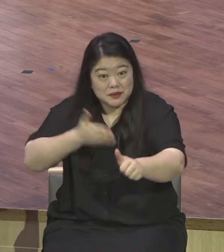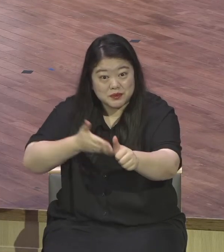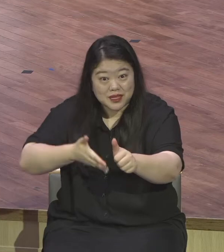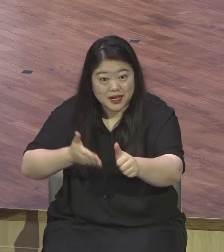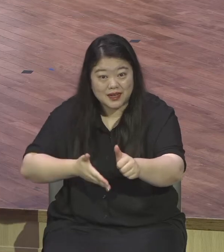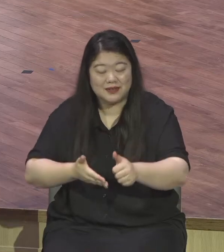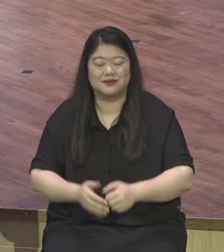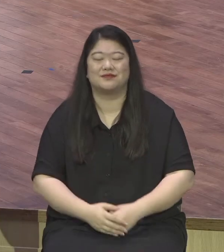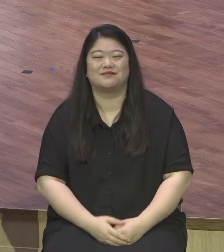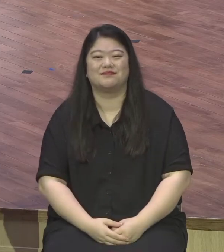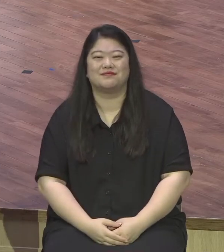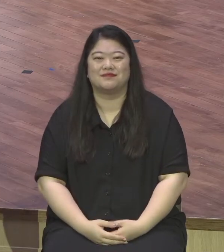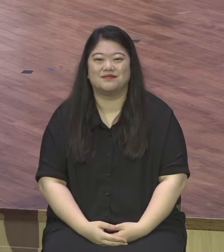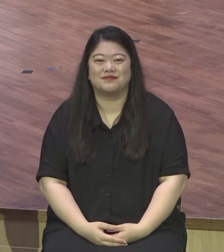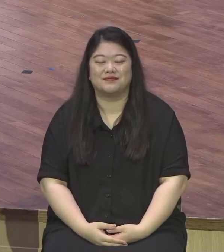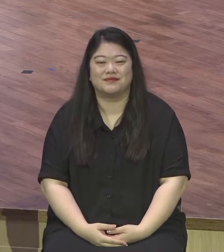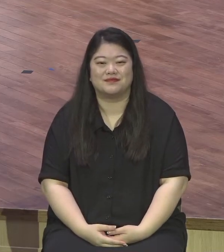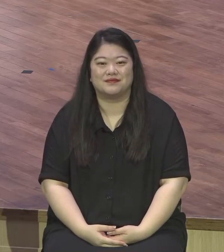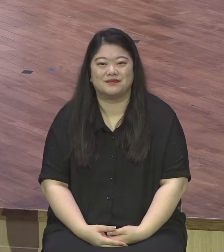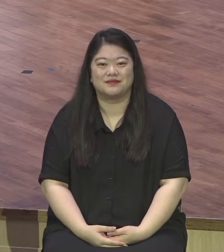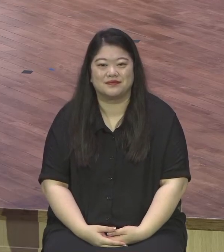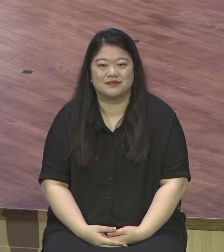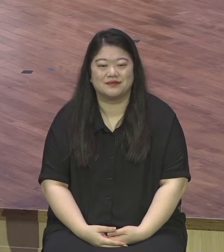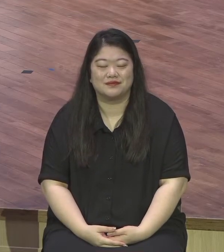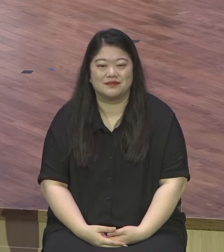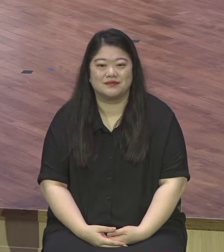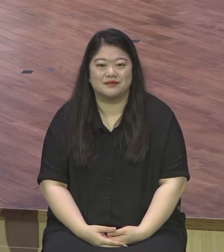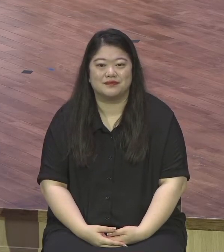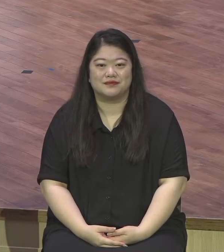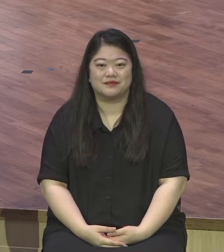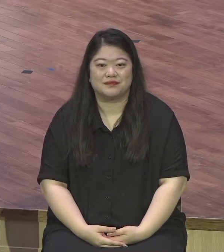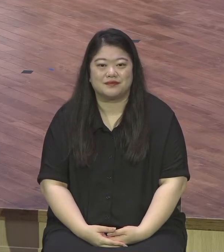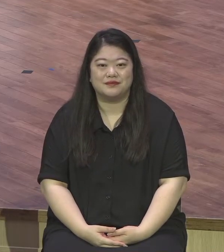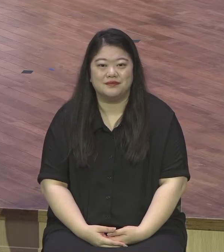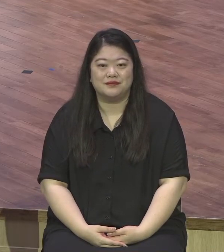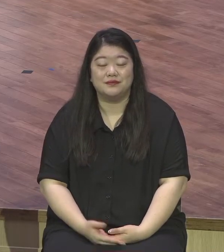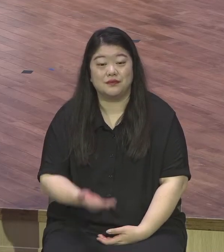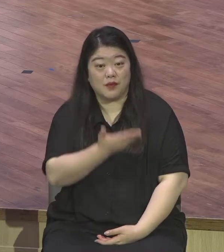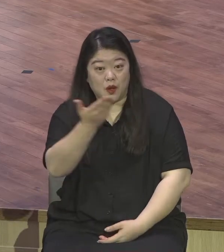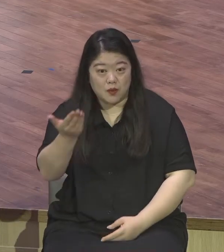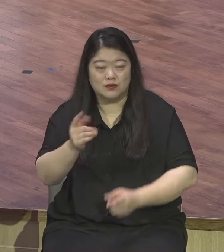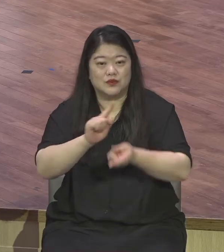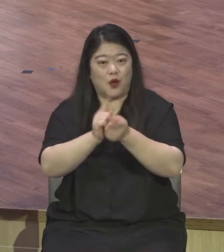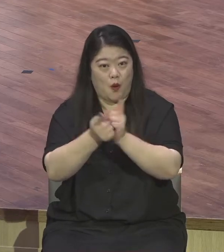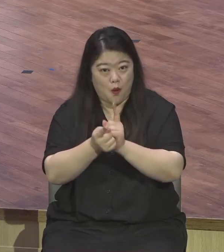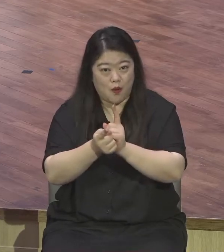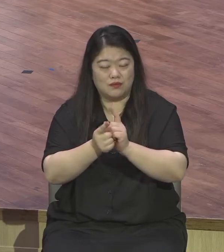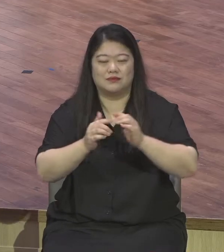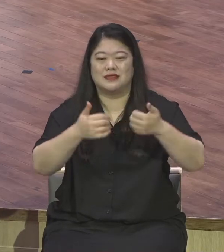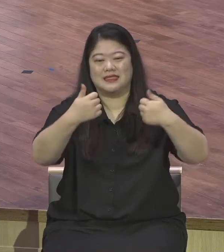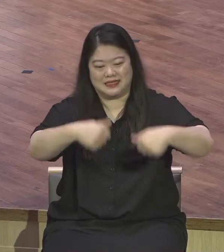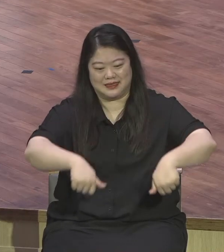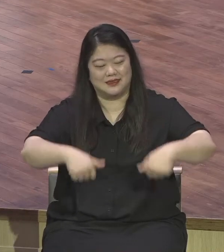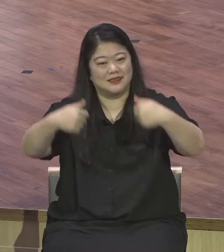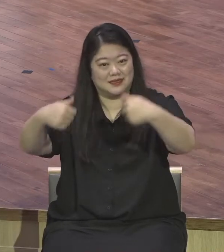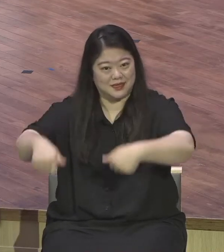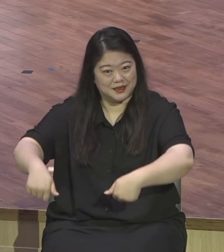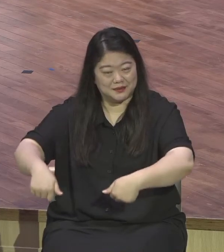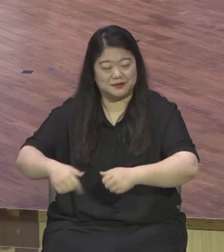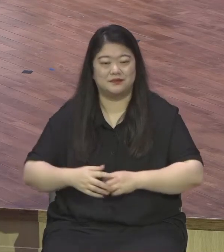되길 바랍니다. 우리 가족들 서로 다 인사하세요. 전세계 우리 예군계 성도 가족들